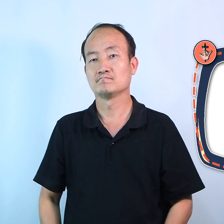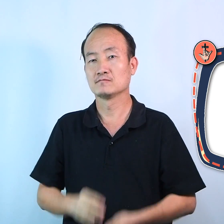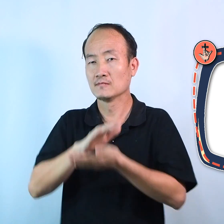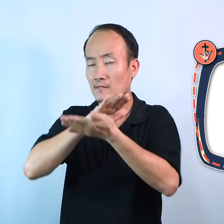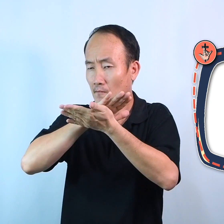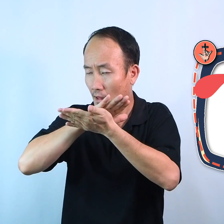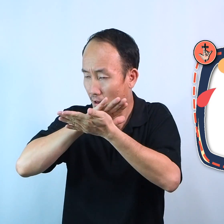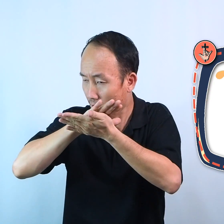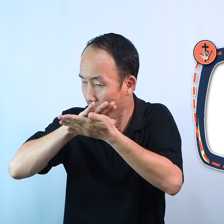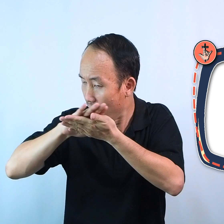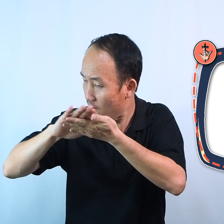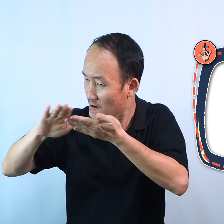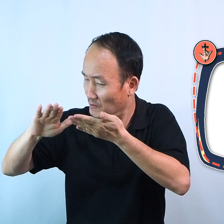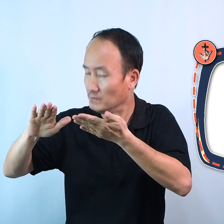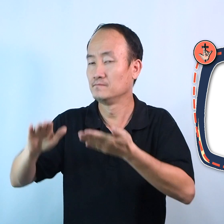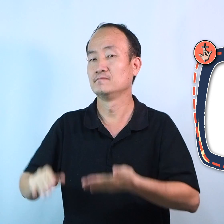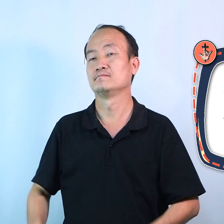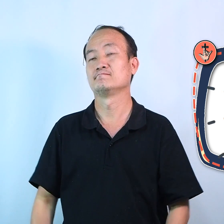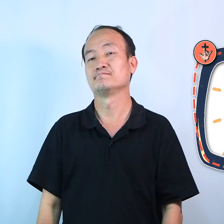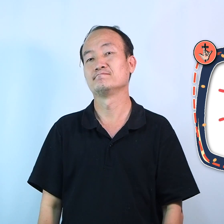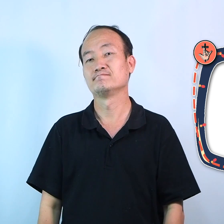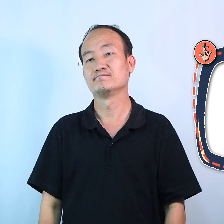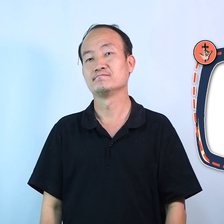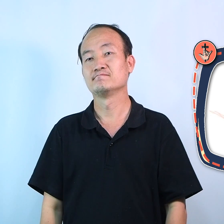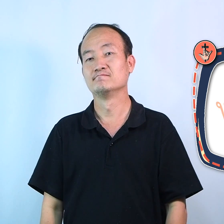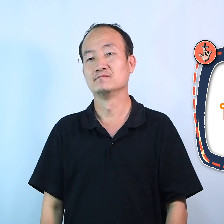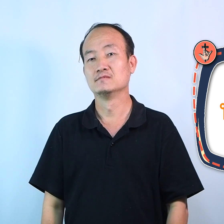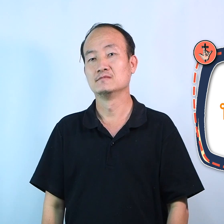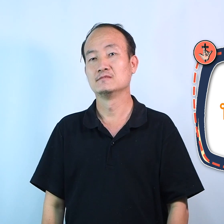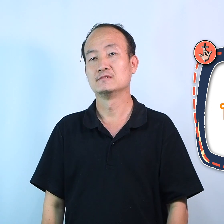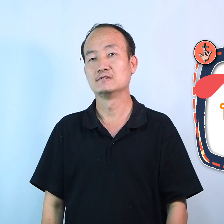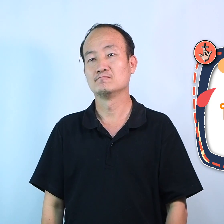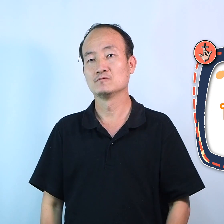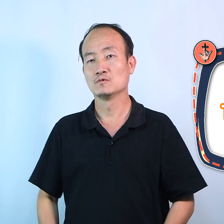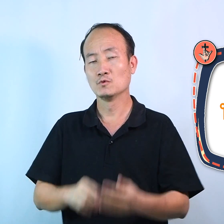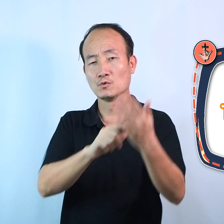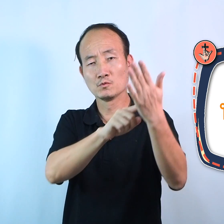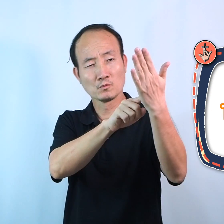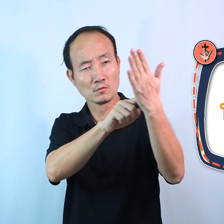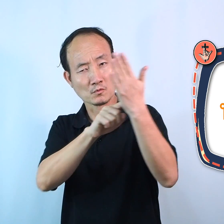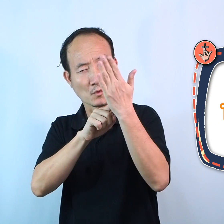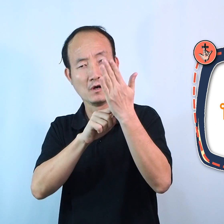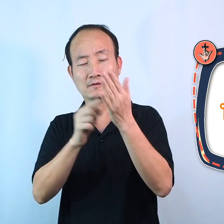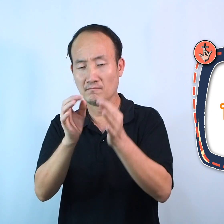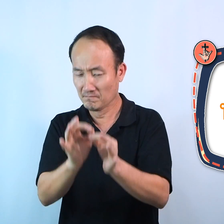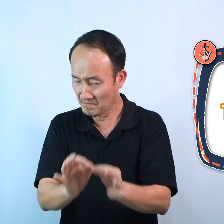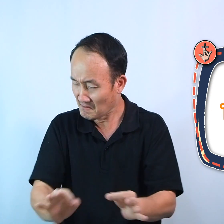ศักดิ์สิทธิ์หมายสำคัญ